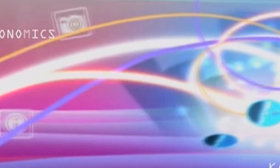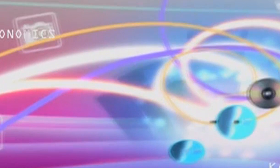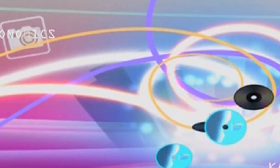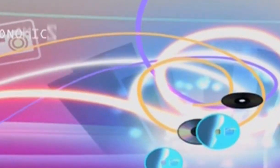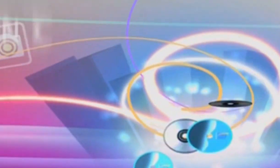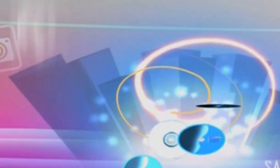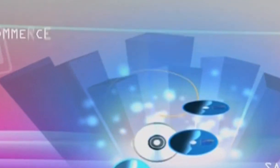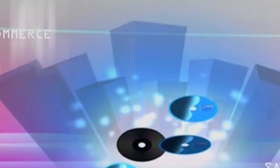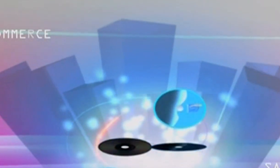हुआ है